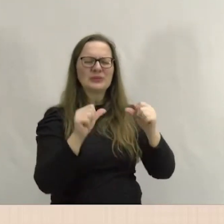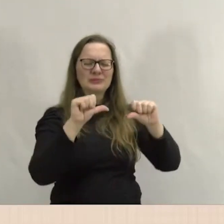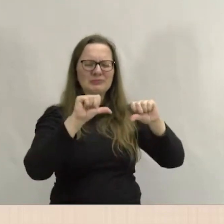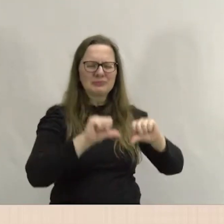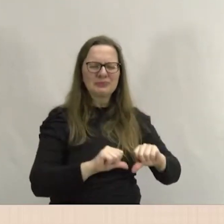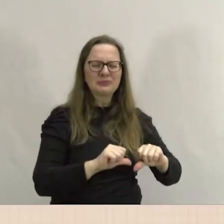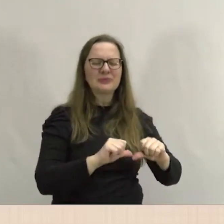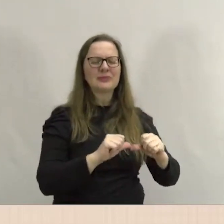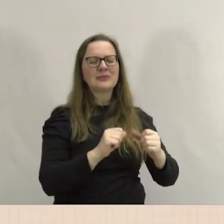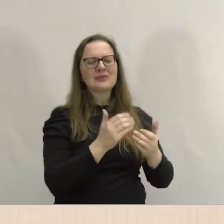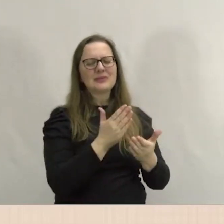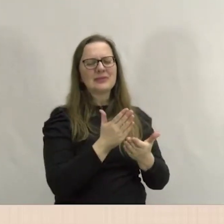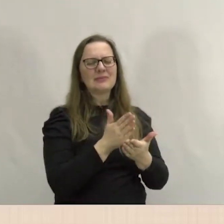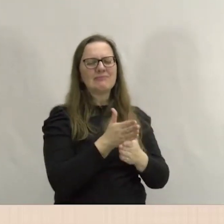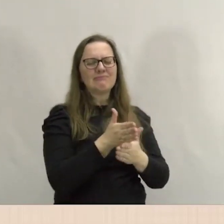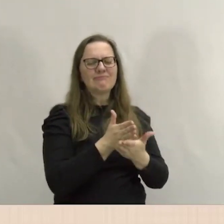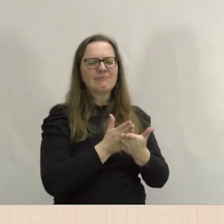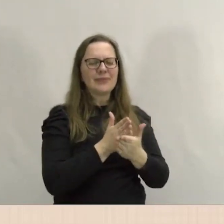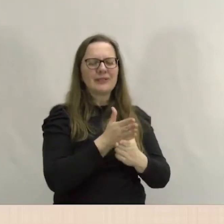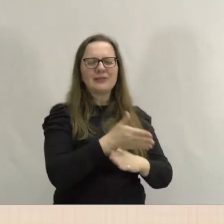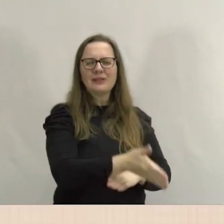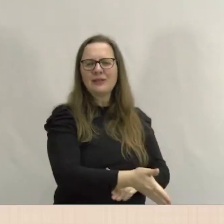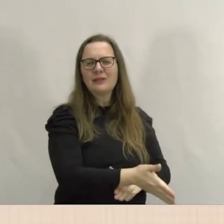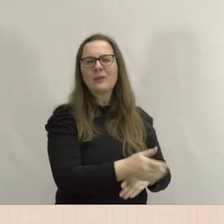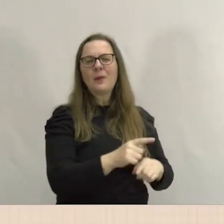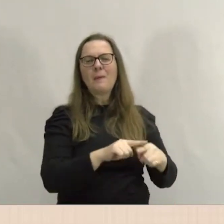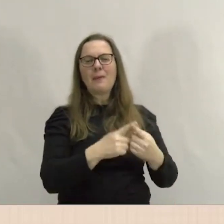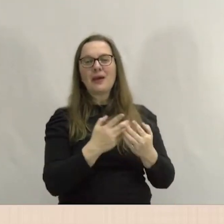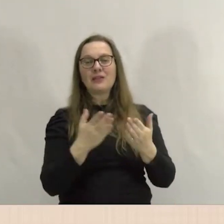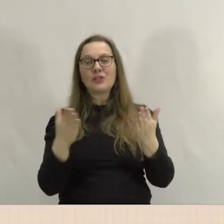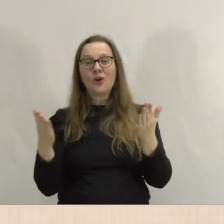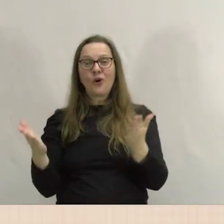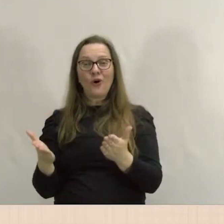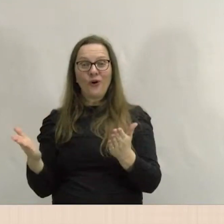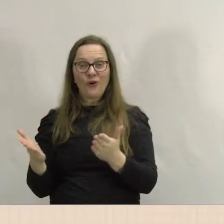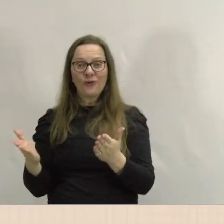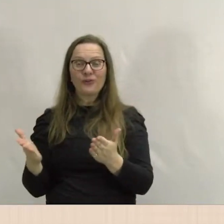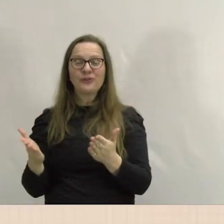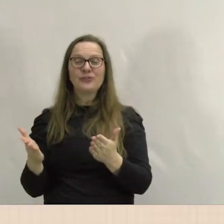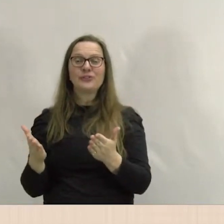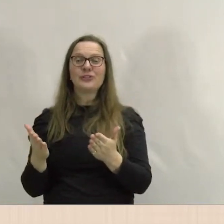a nova geração para entrar na terra de Canaã.